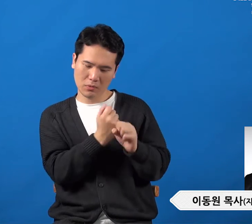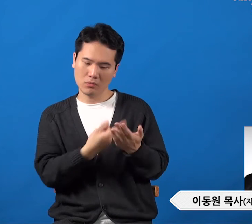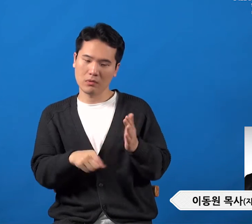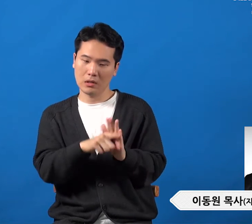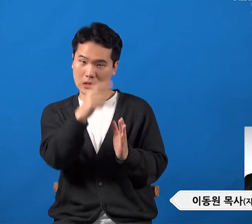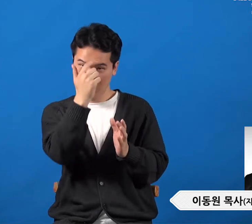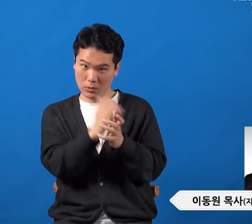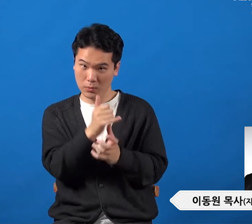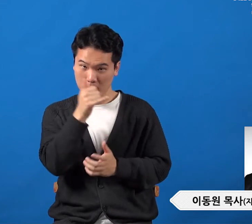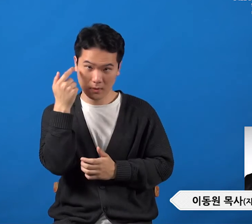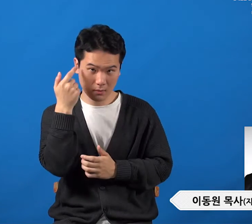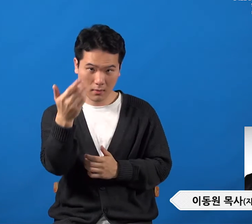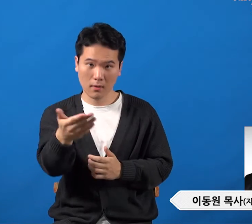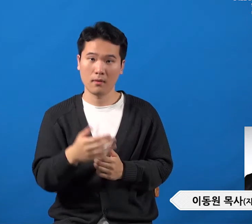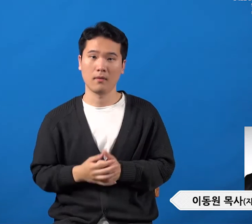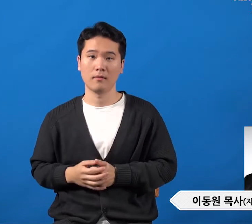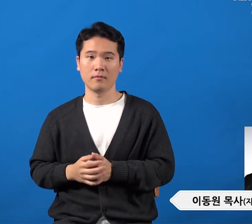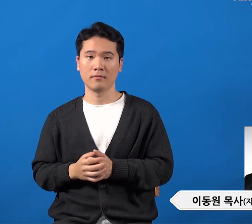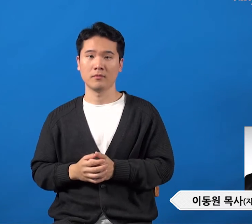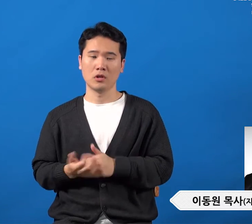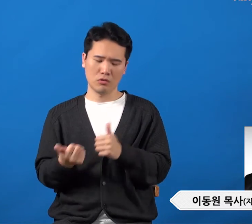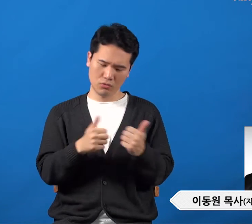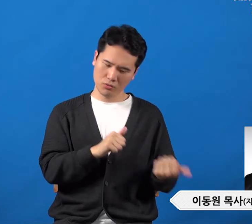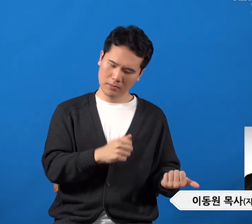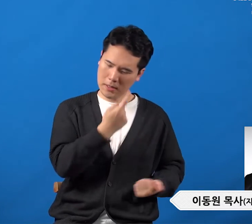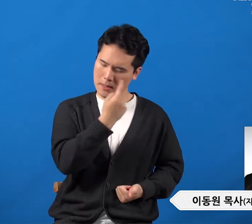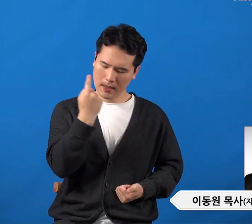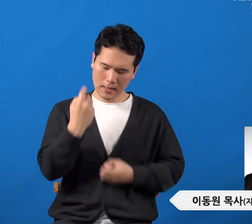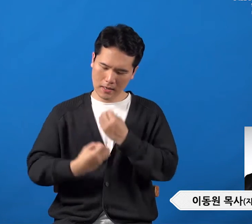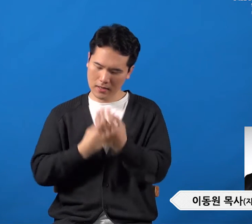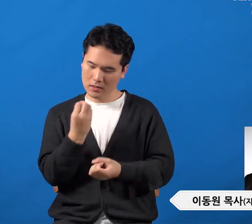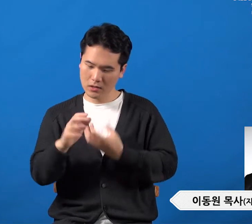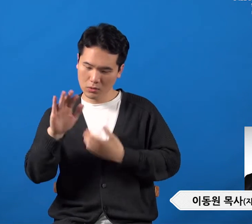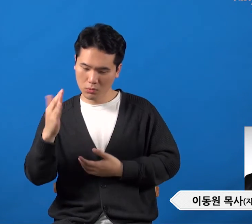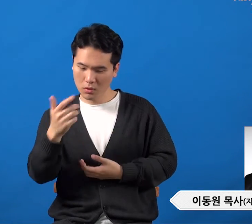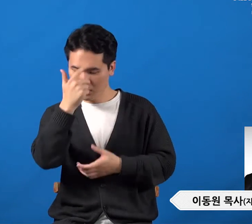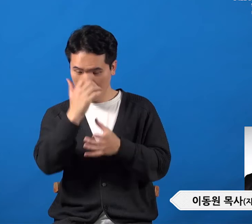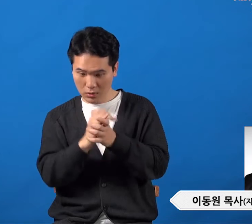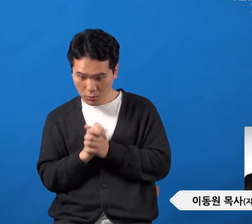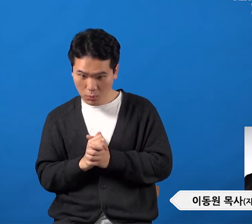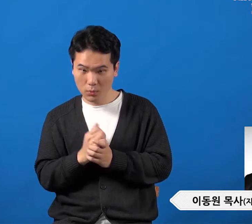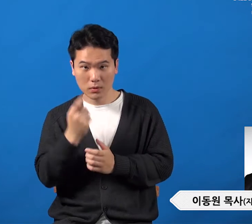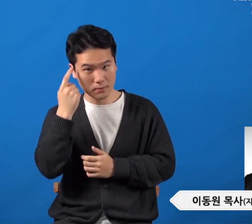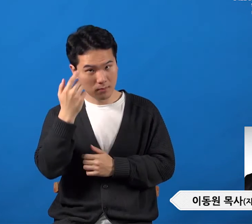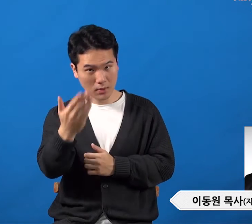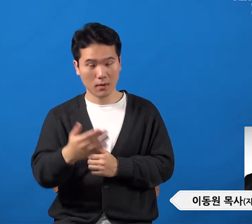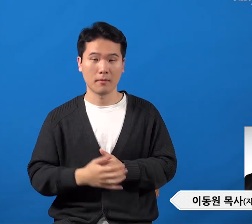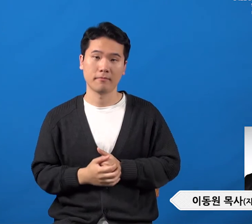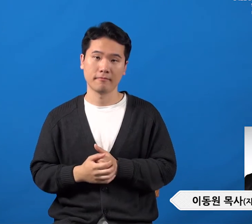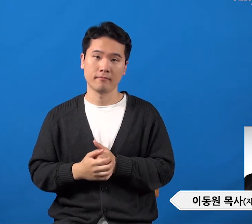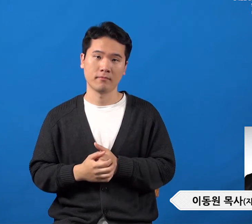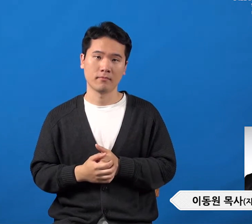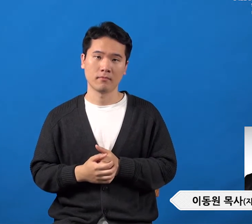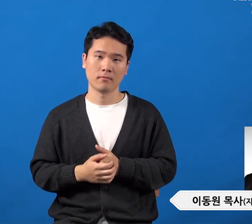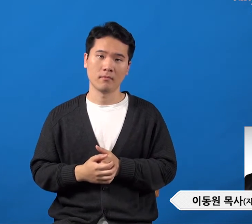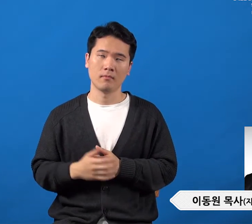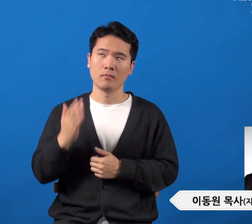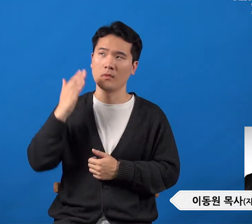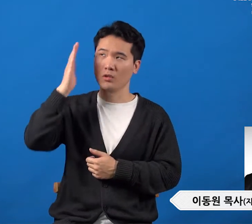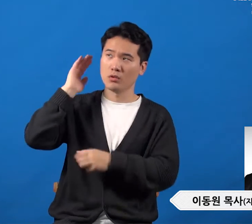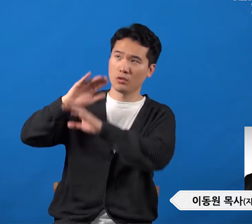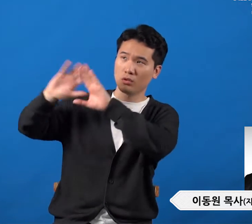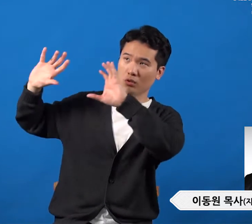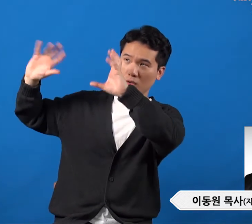죽음이 간증이 되도록 기도하십니까? 내 죽음이 정녕 천국 영광의 입성의